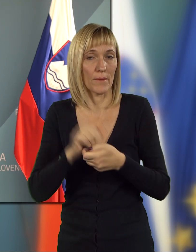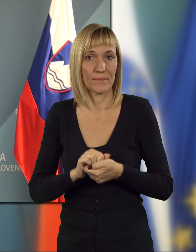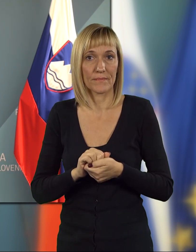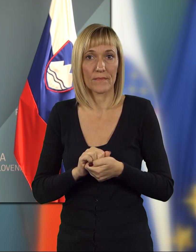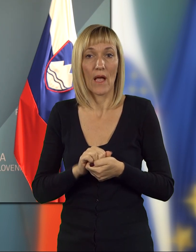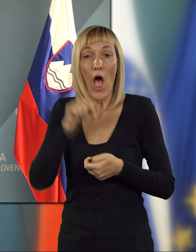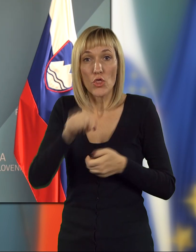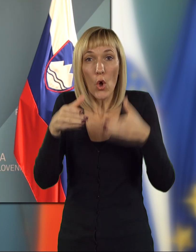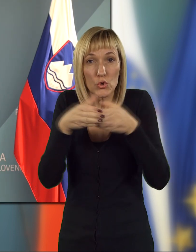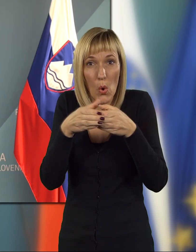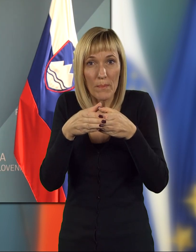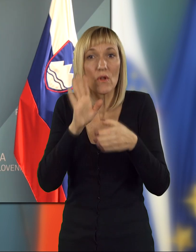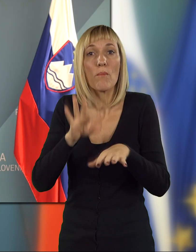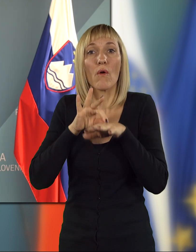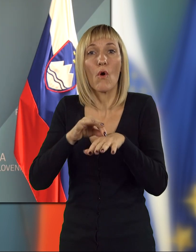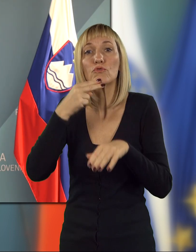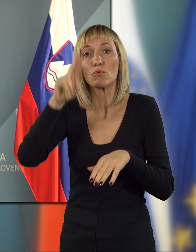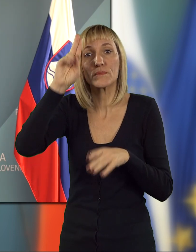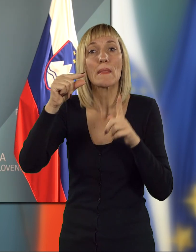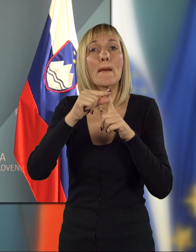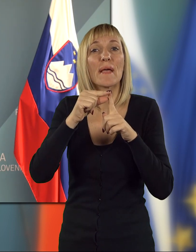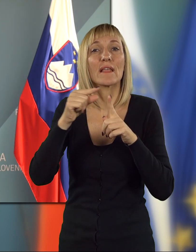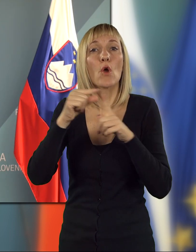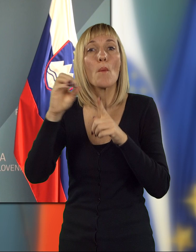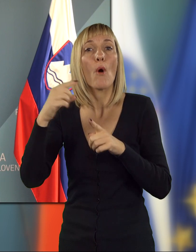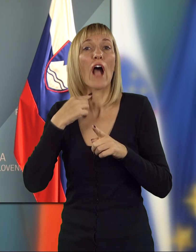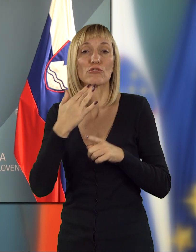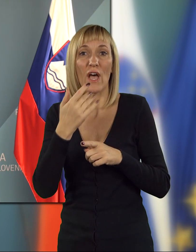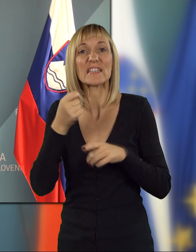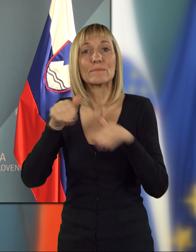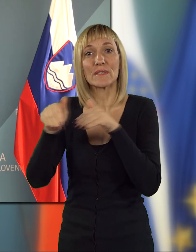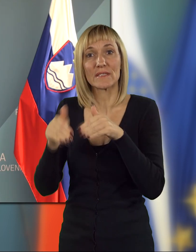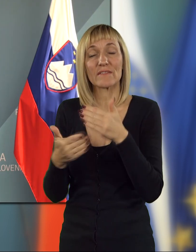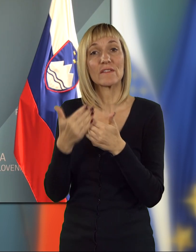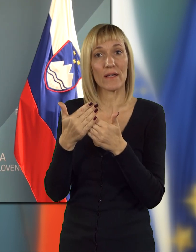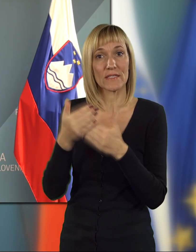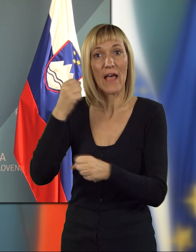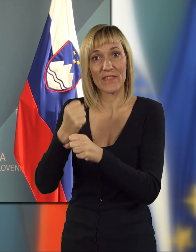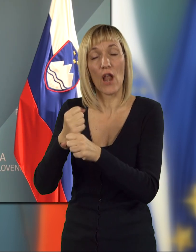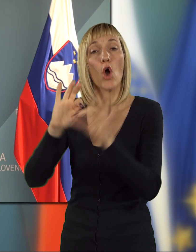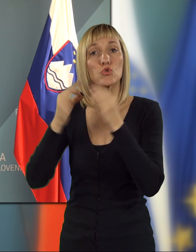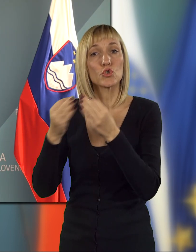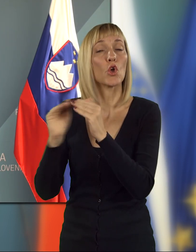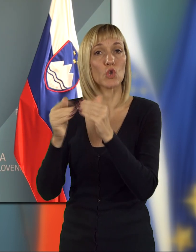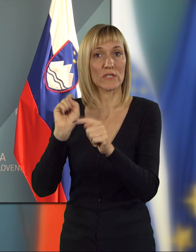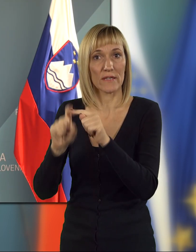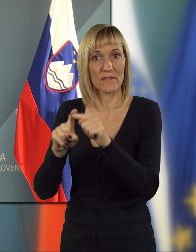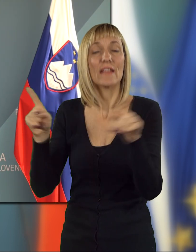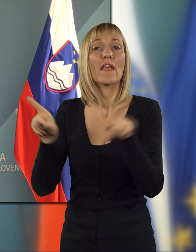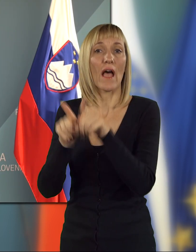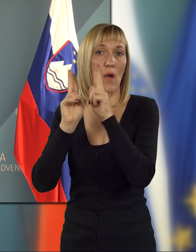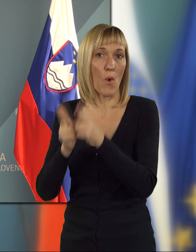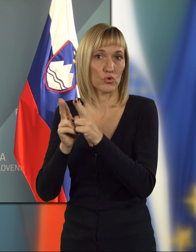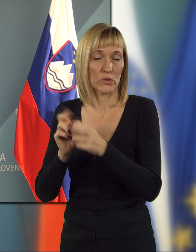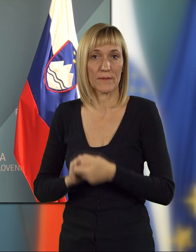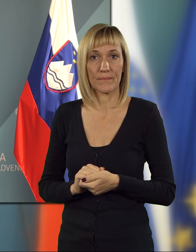upravo. Pogajalsko skupino bo vodil gospod Peter Pogačar z Ministrstva za delo, družino, socialne zadeve